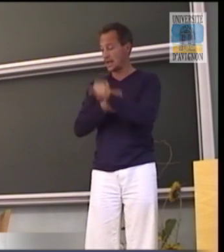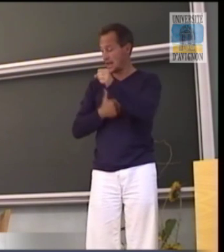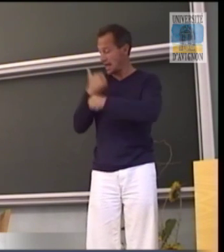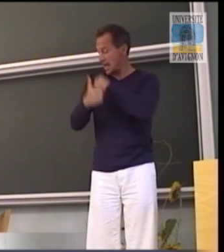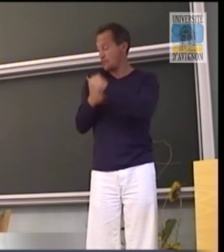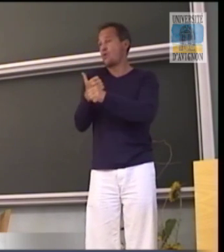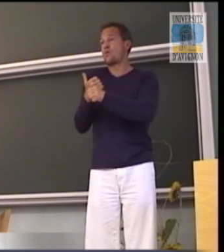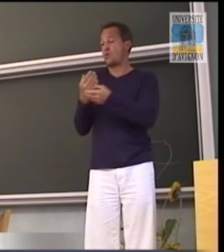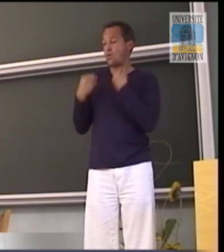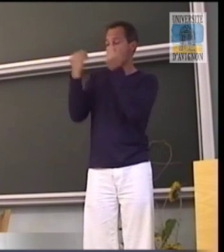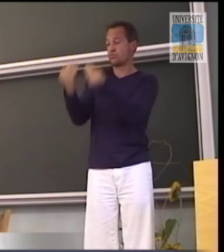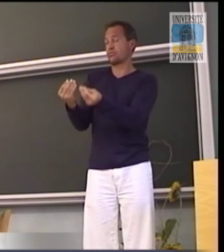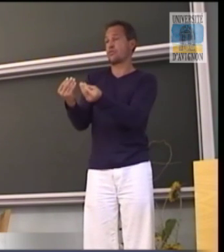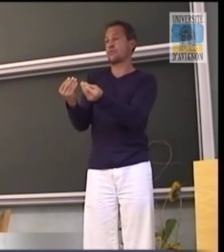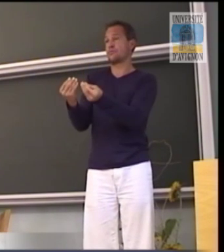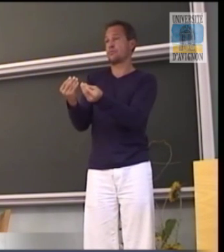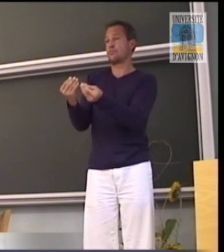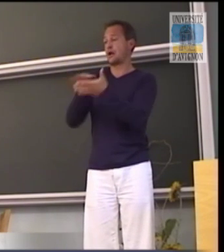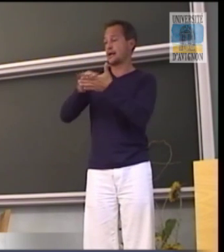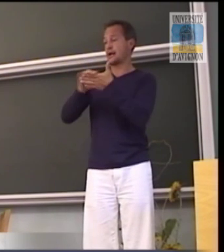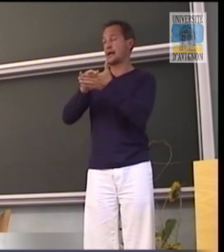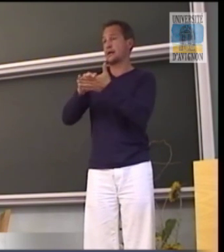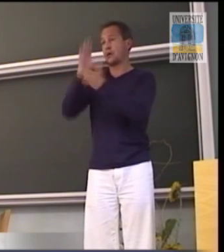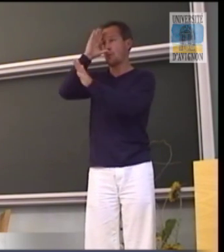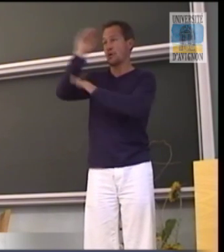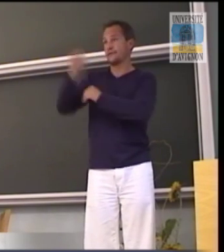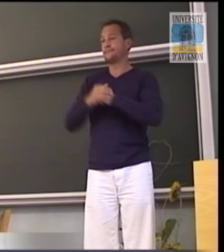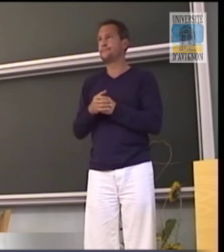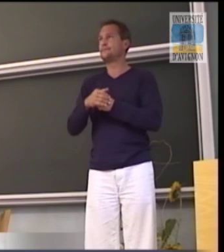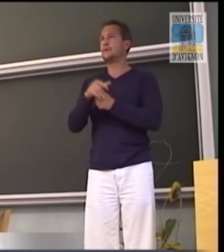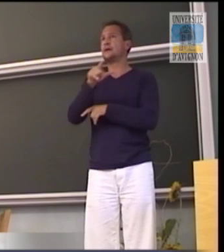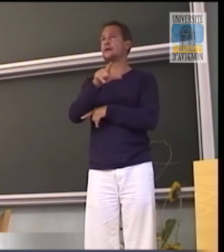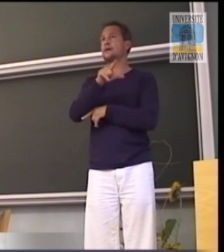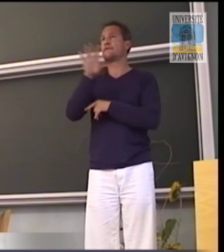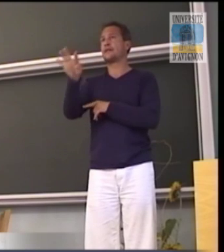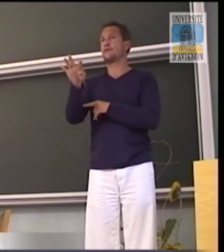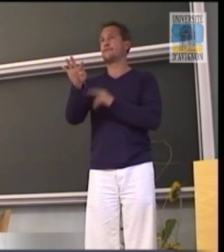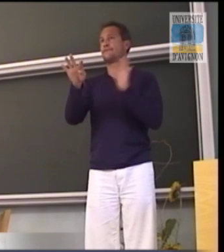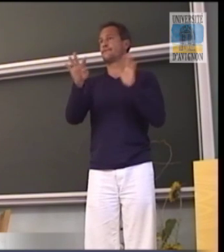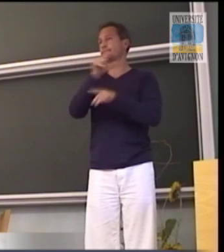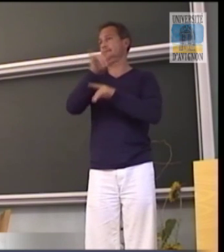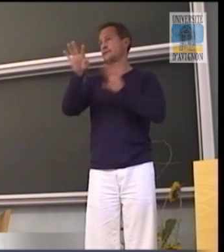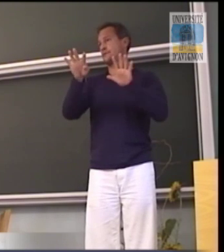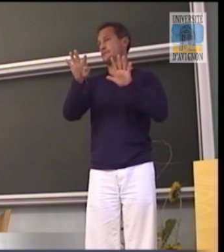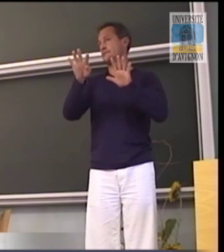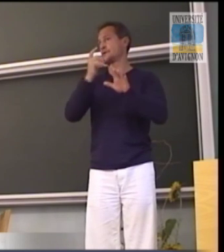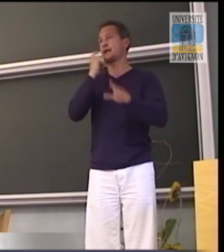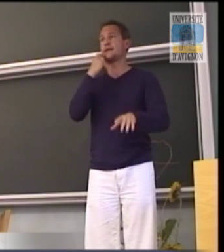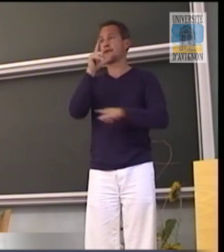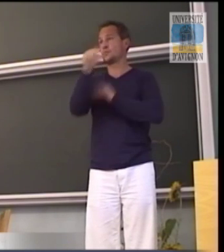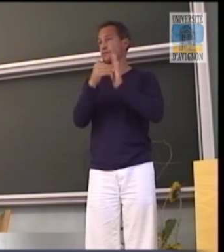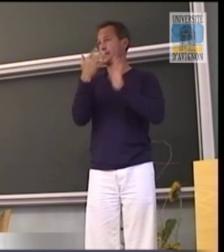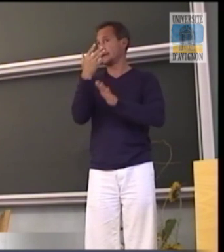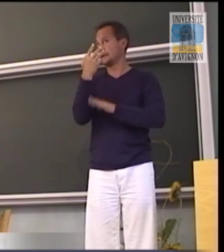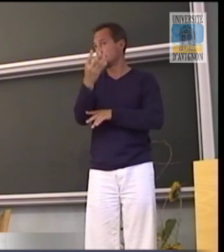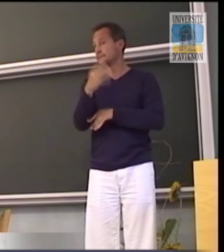le champ du jeu dramatique. C'est 29 élèves en 2004, c'est 380 inscrits cette année. C'est la démonstration,